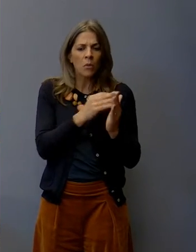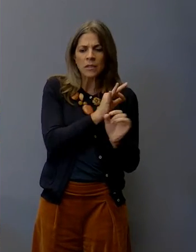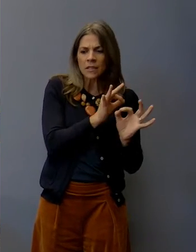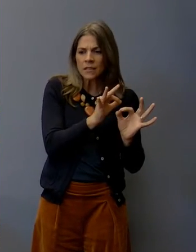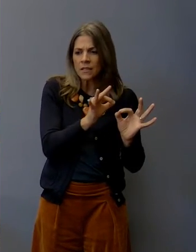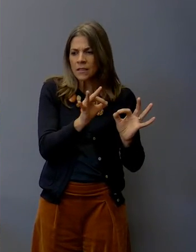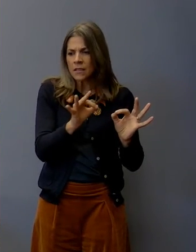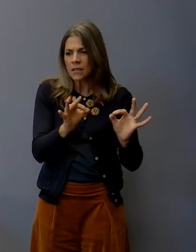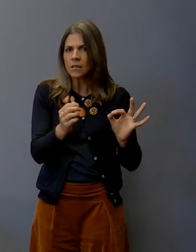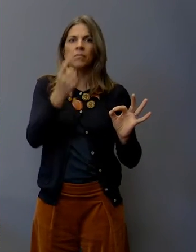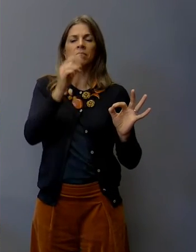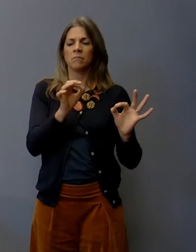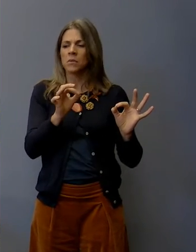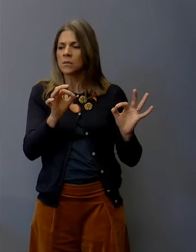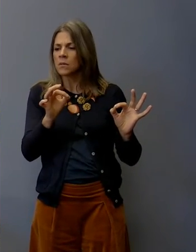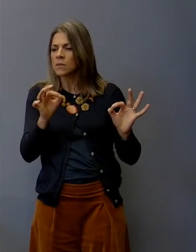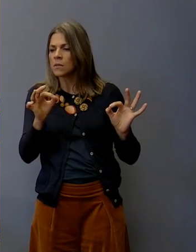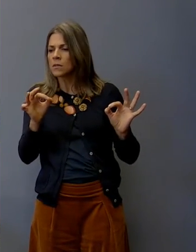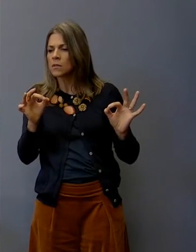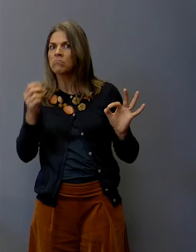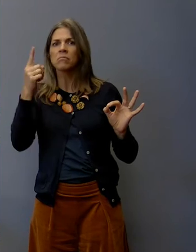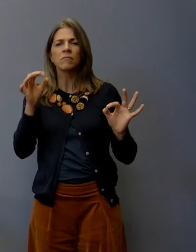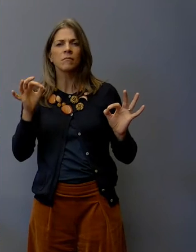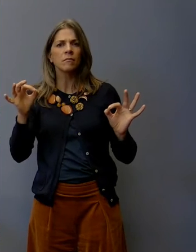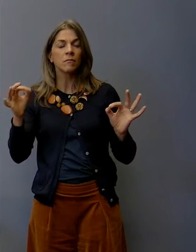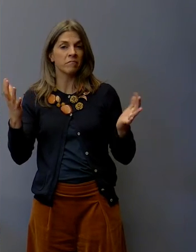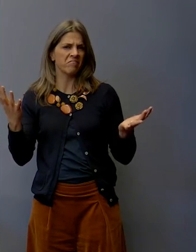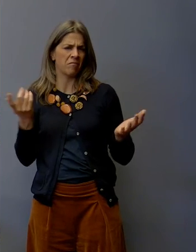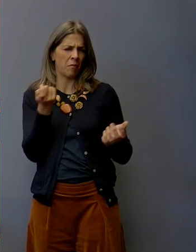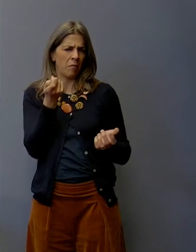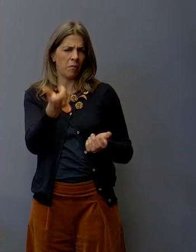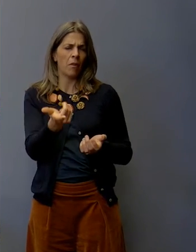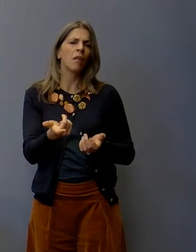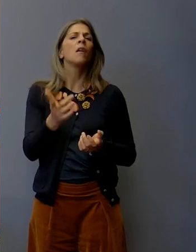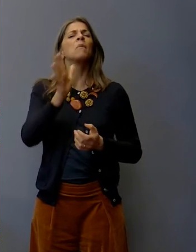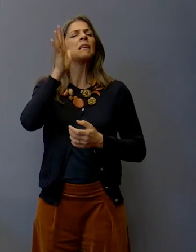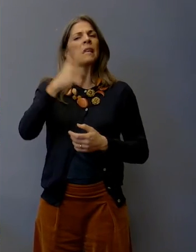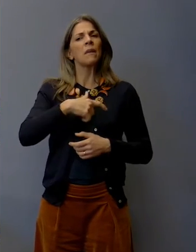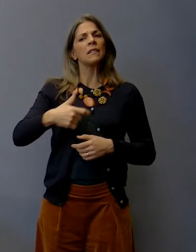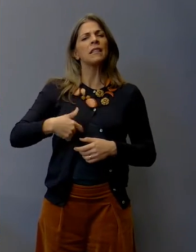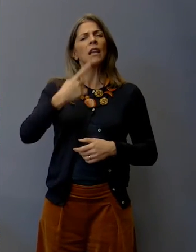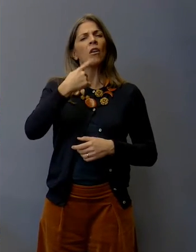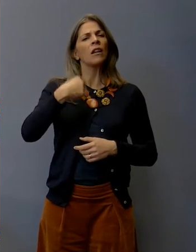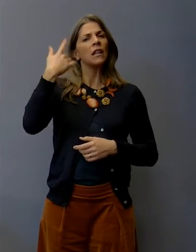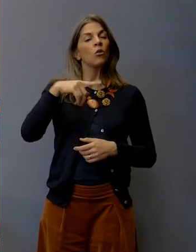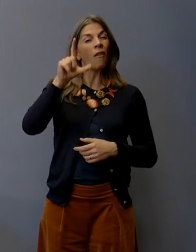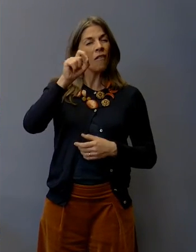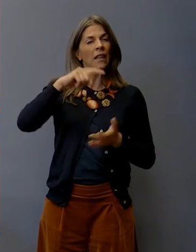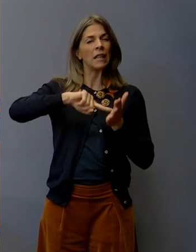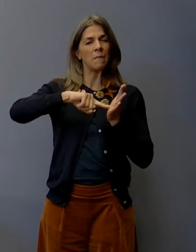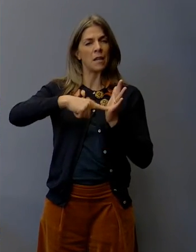stanno scritti da un'altra parte allora dove sono non mi ricordo se il sindaco ha parlato di 20 milioni dove sono dove sono queste risorse